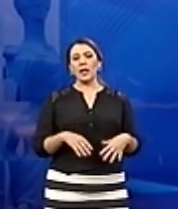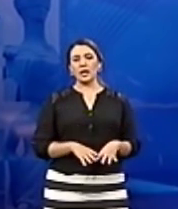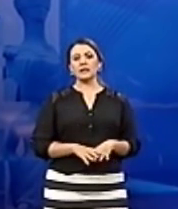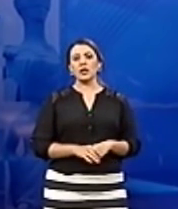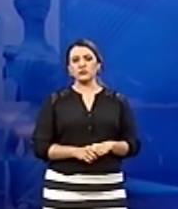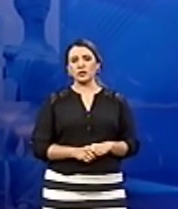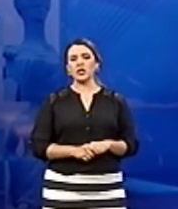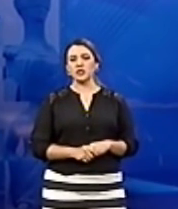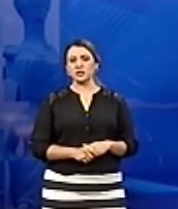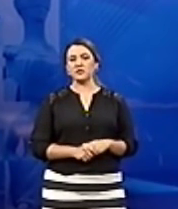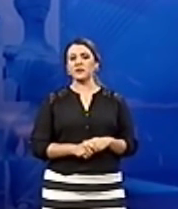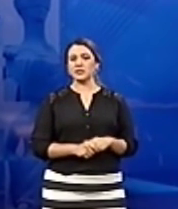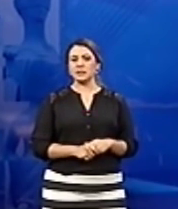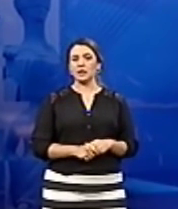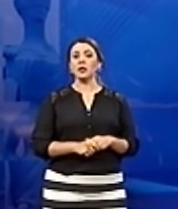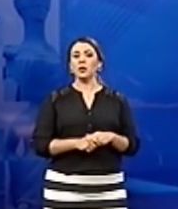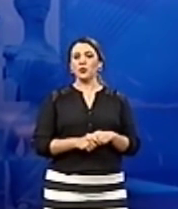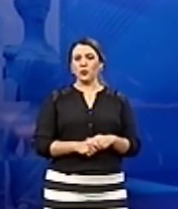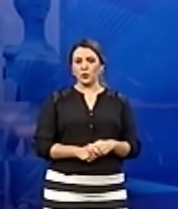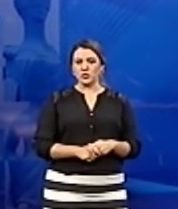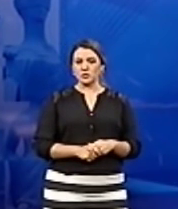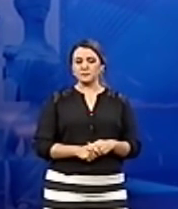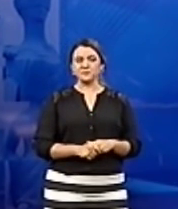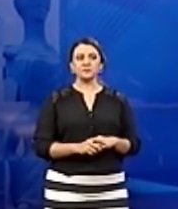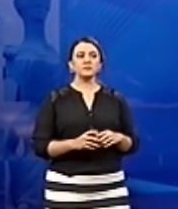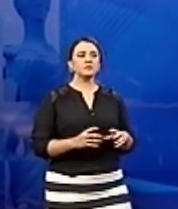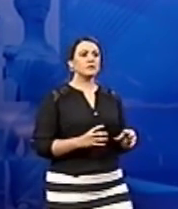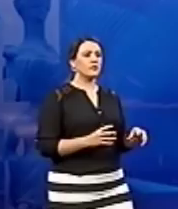a realidade do que a gente vivencia hoje.